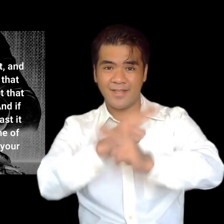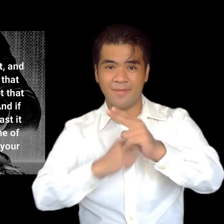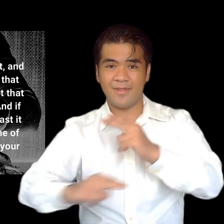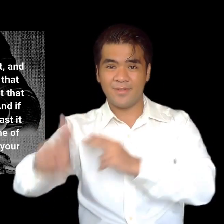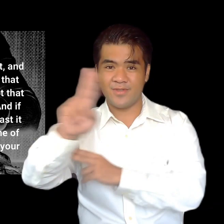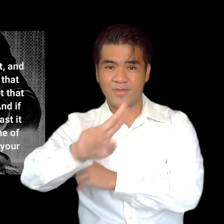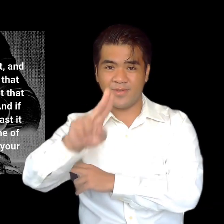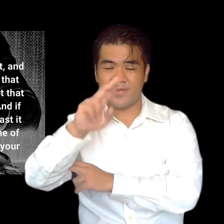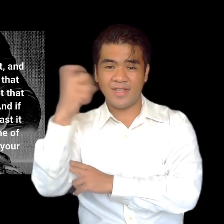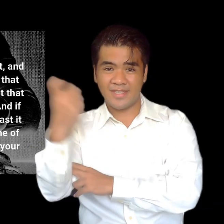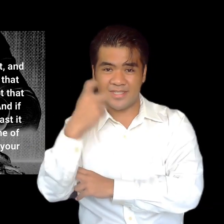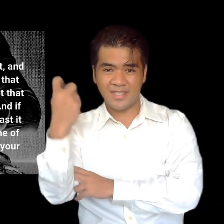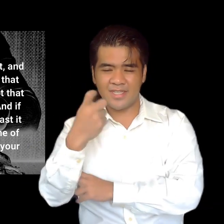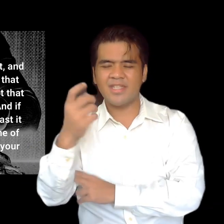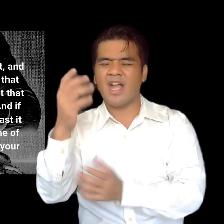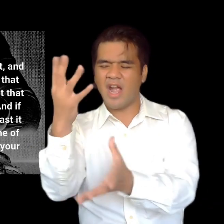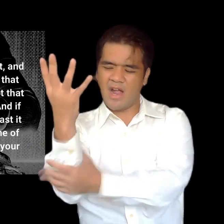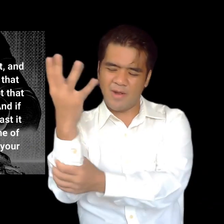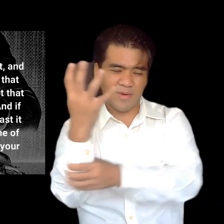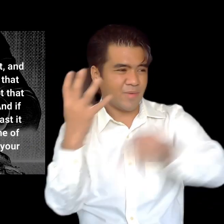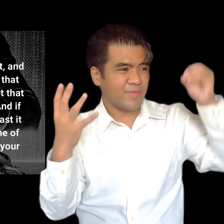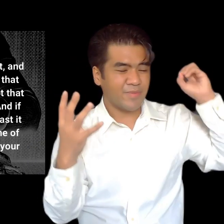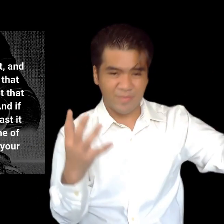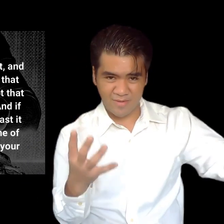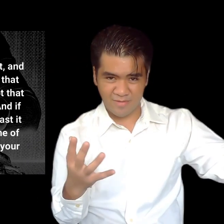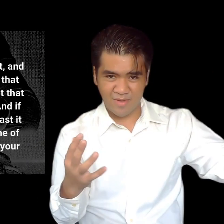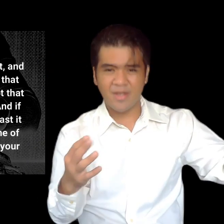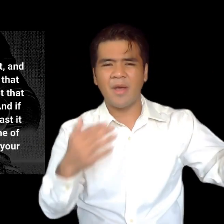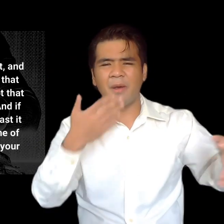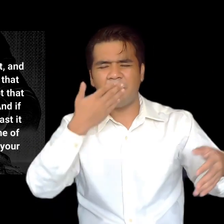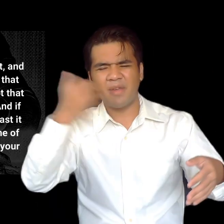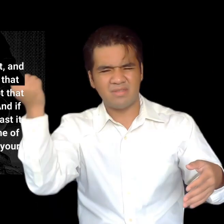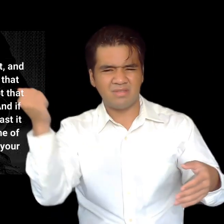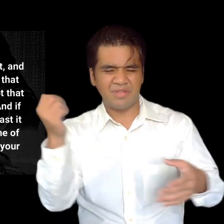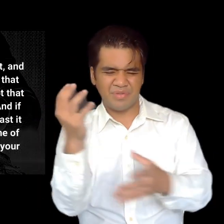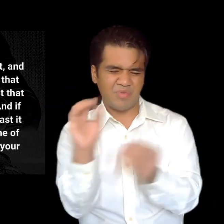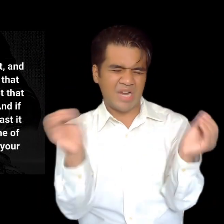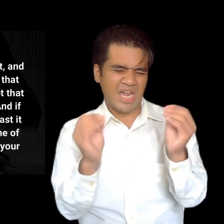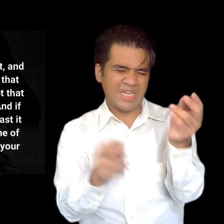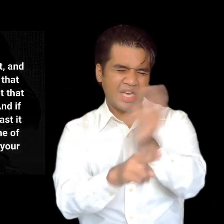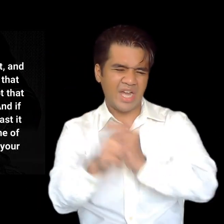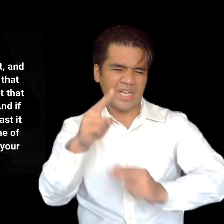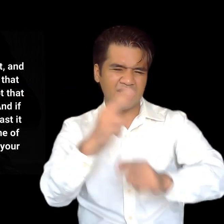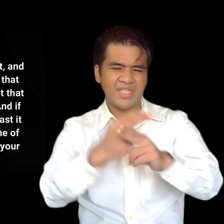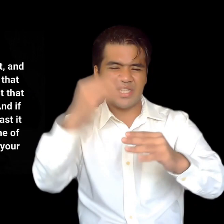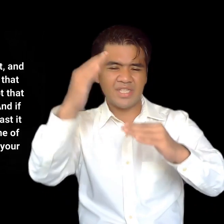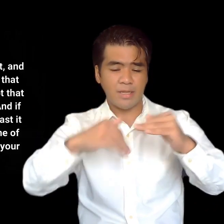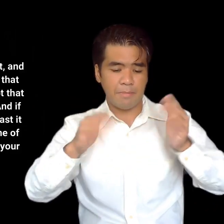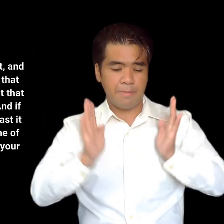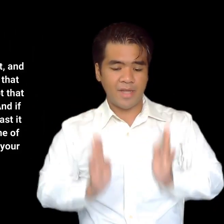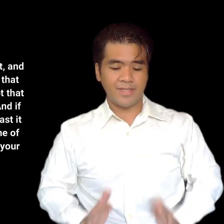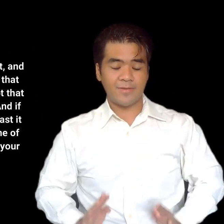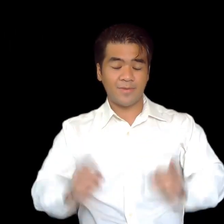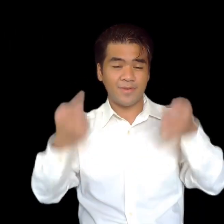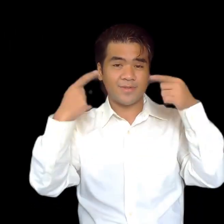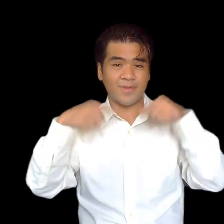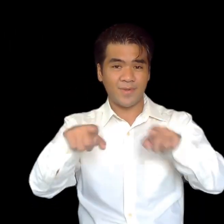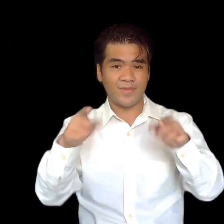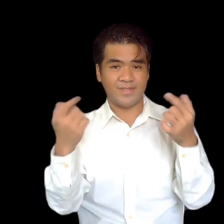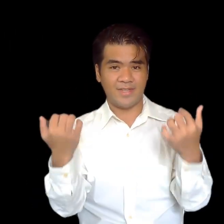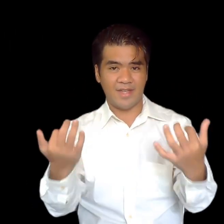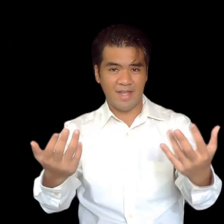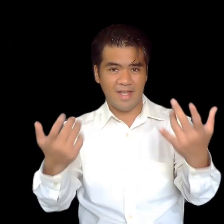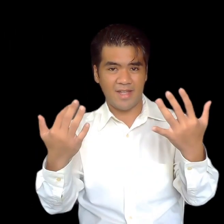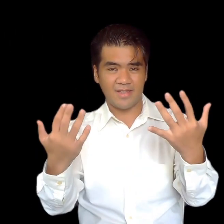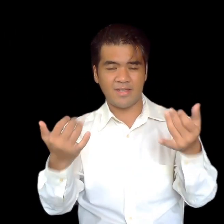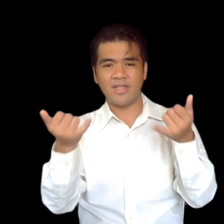ito at itapon. Mabuti pang mawalan ka ng isang bahagi ng iyong katawan kaysa ang buo mong katawan ang itapon sa impyerno.